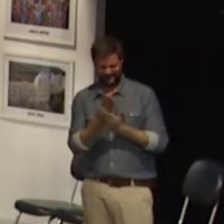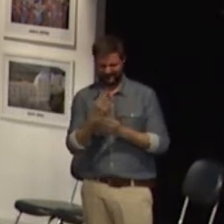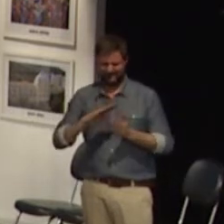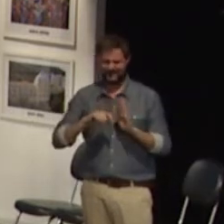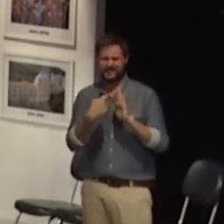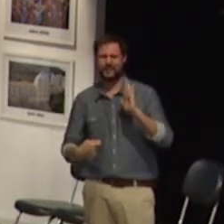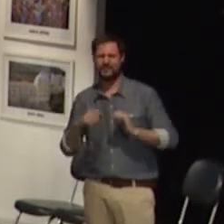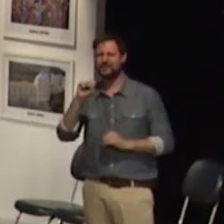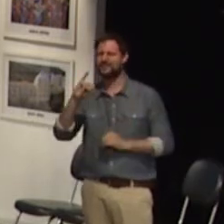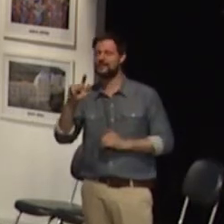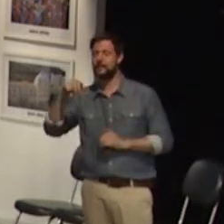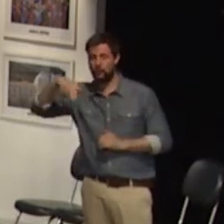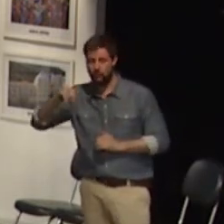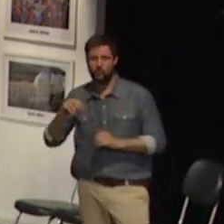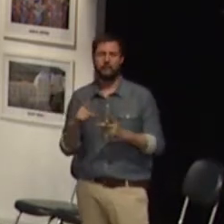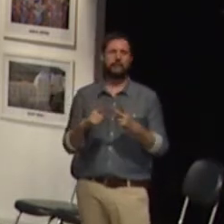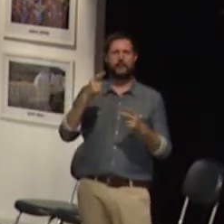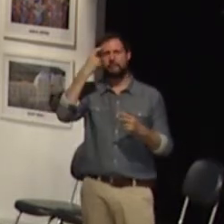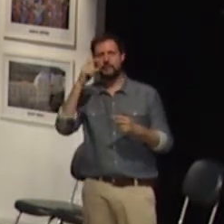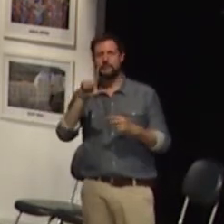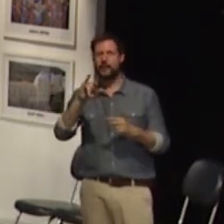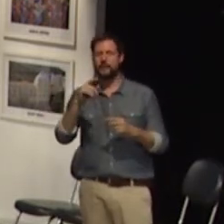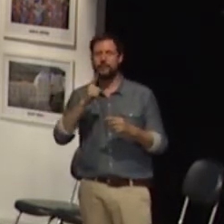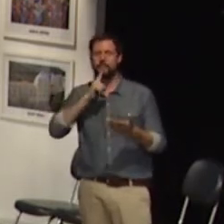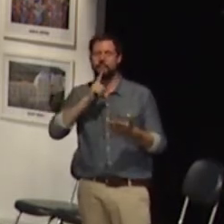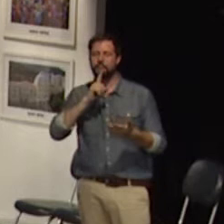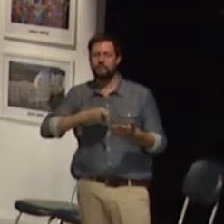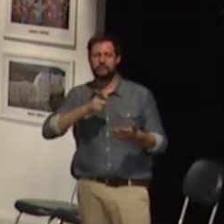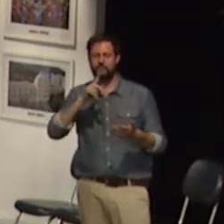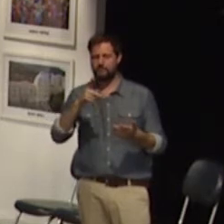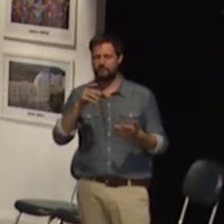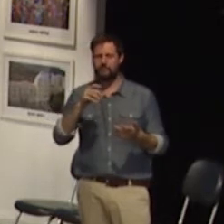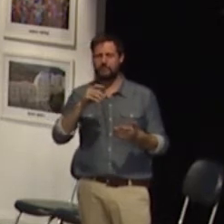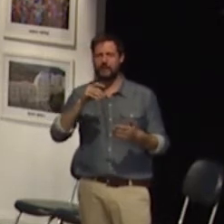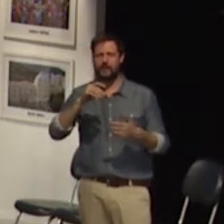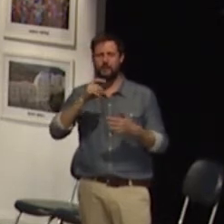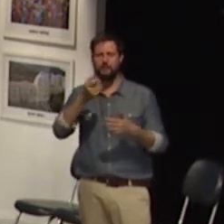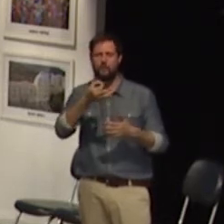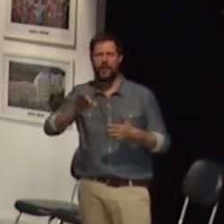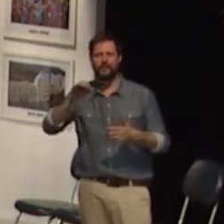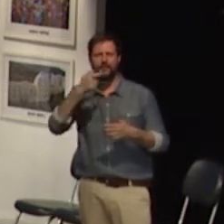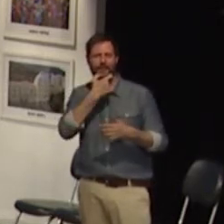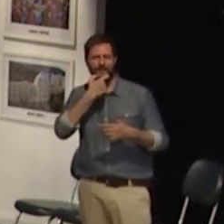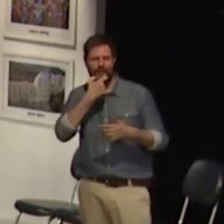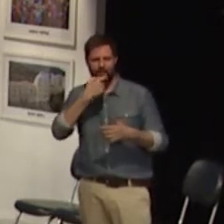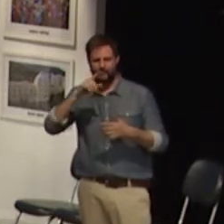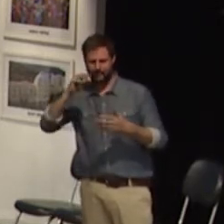signo Libras. Sinal do signo de Libras. Pensou que Libras era a moeda